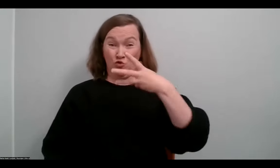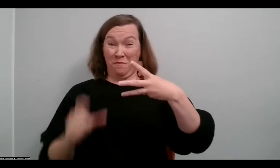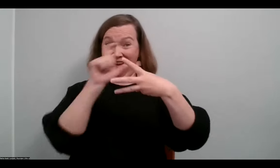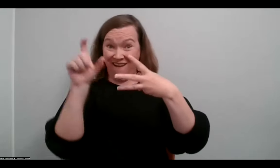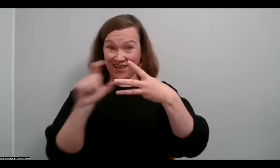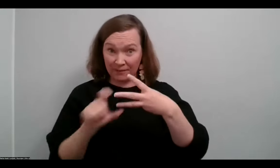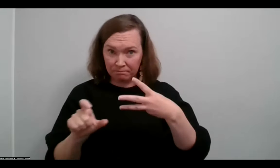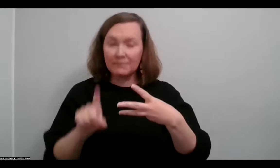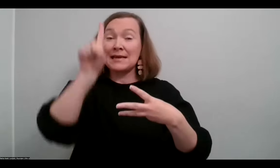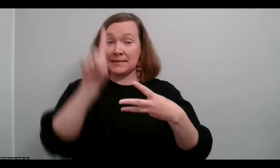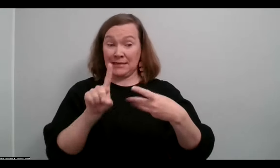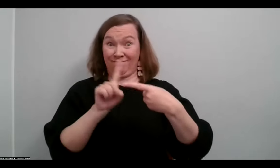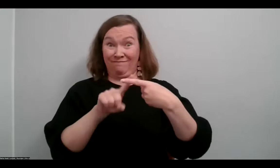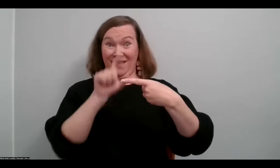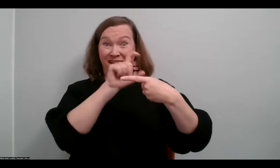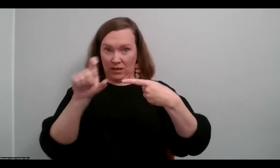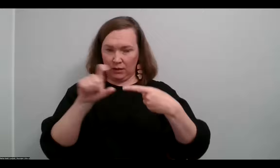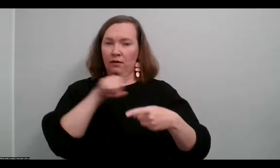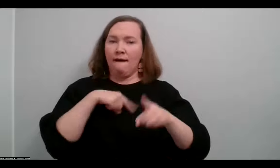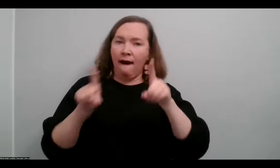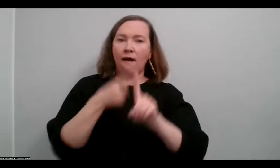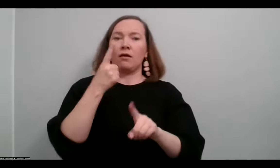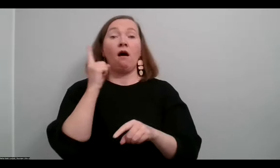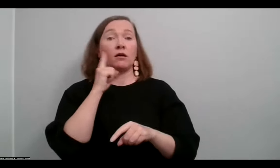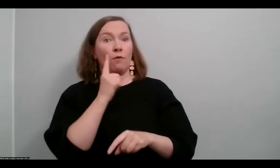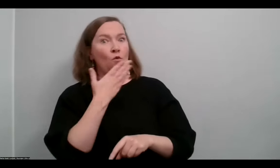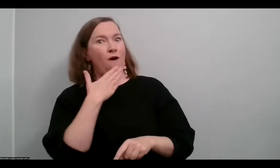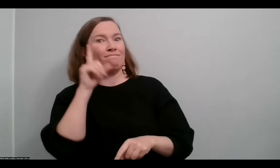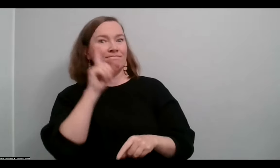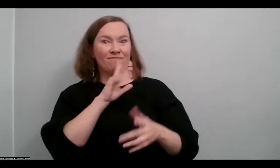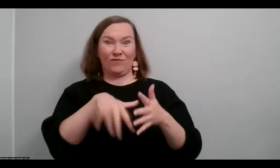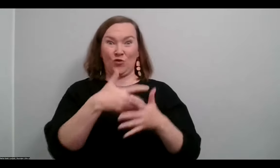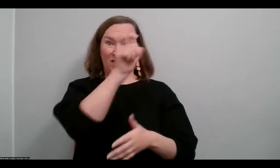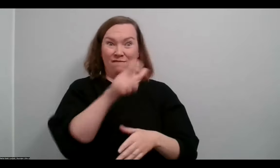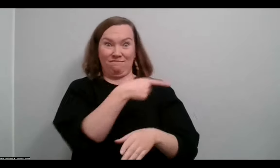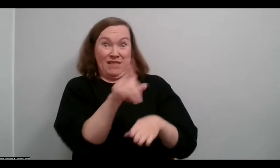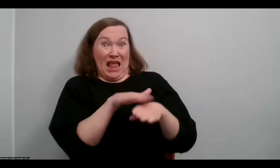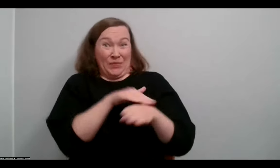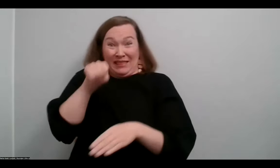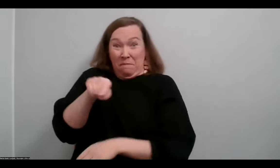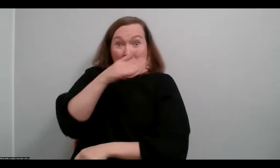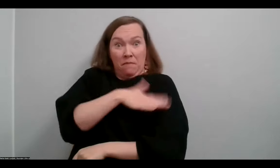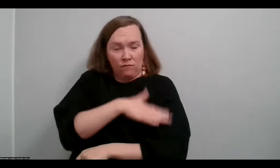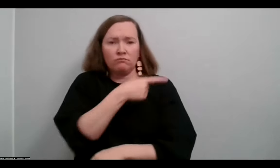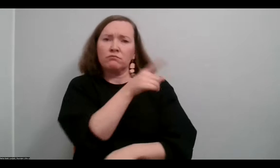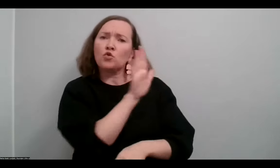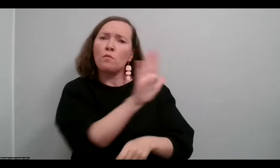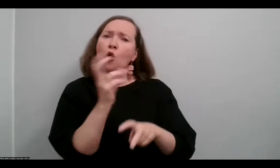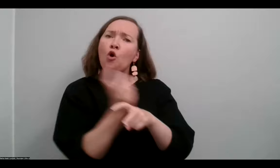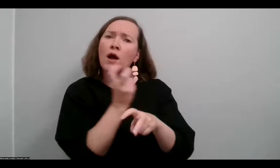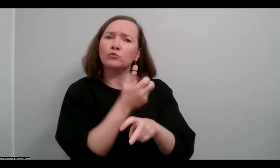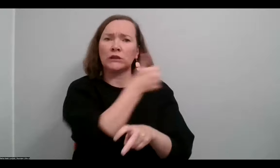Ja miten tästä lähdetään etenemään, kun meillä on kolme aihetta? Niin aina aiheen alussa